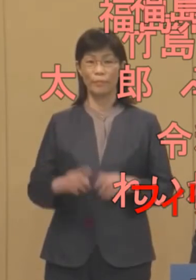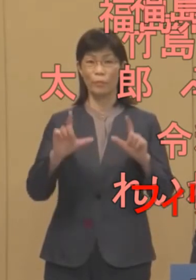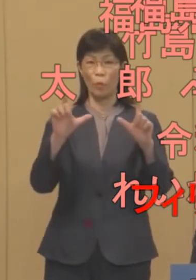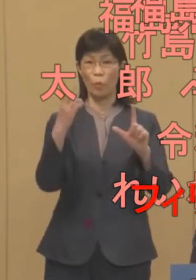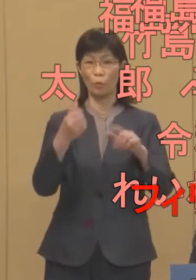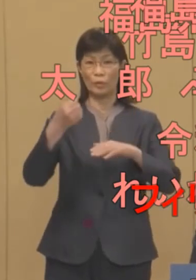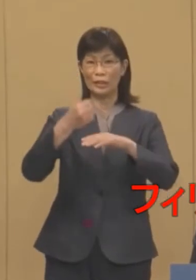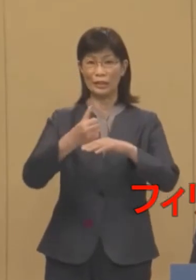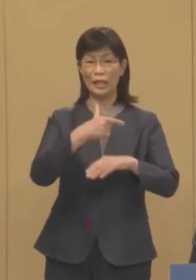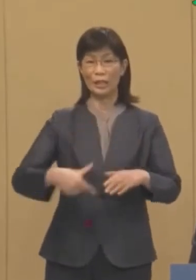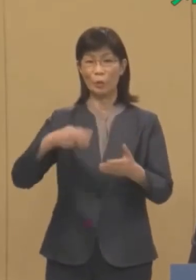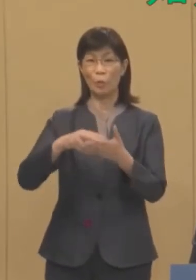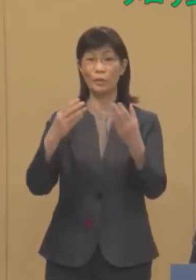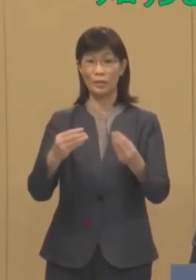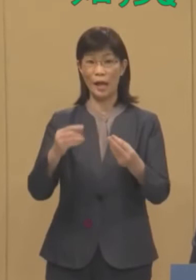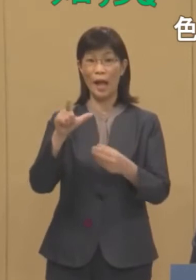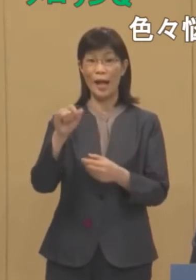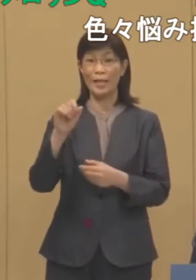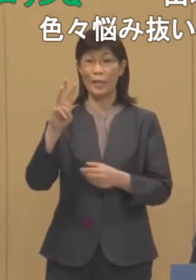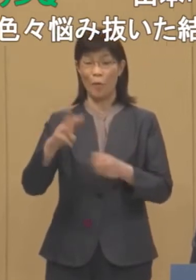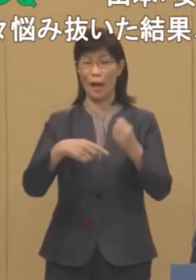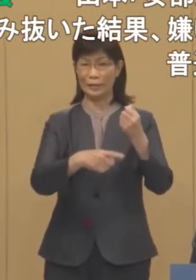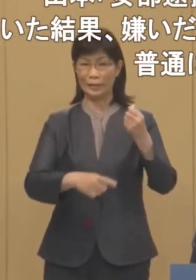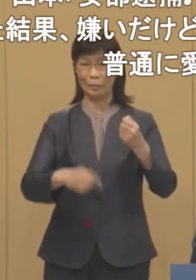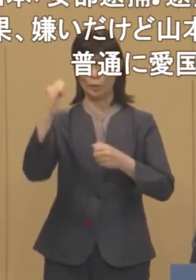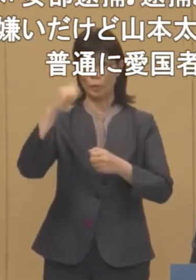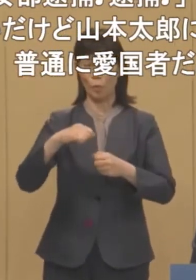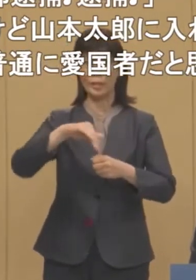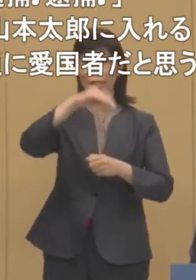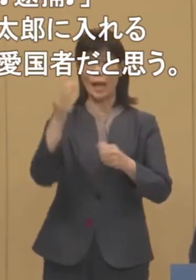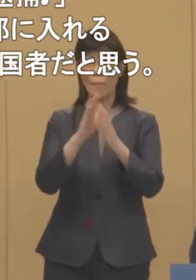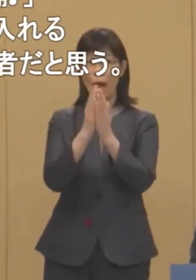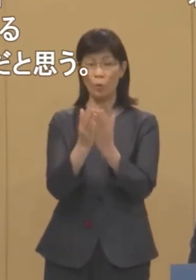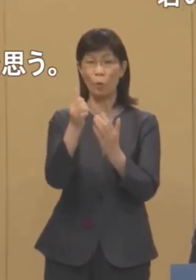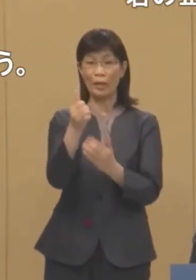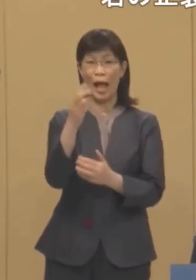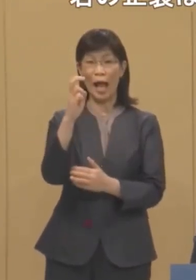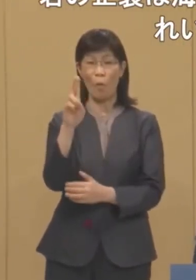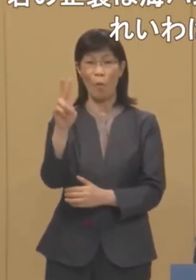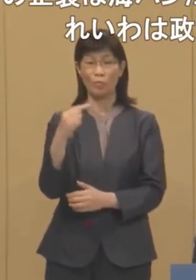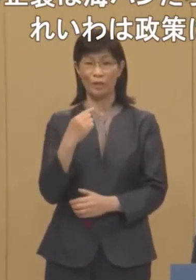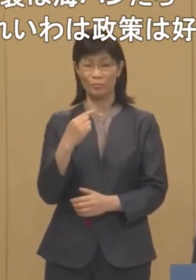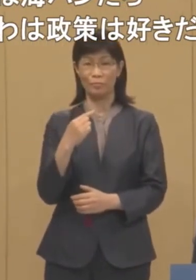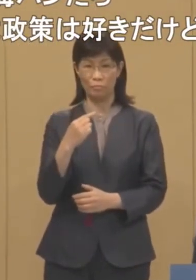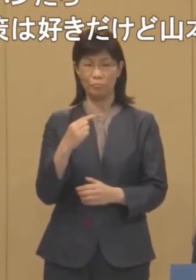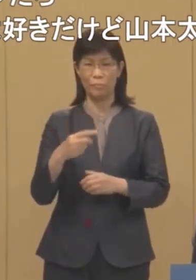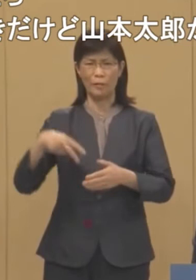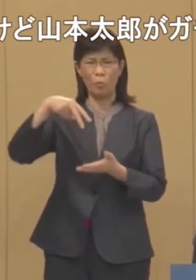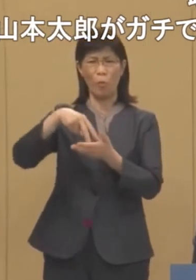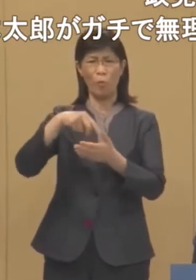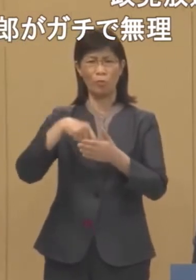東京都知事に立候補しました例は新選組公認山本太郎ですなぜ立候補するの